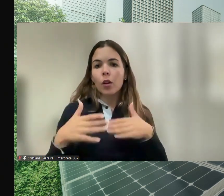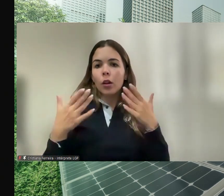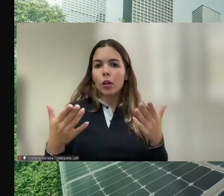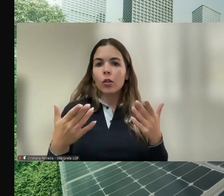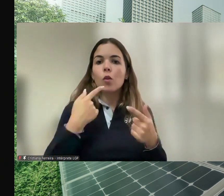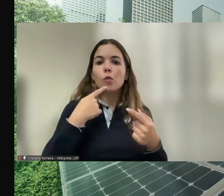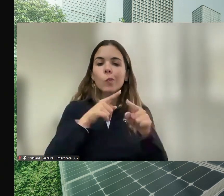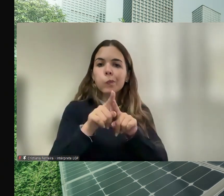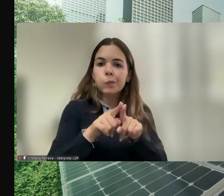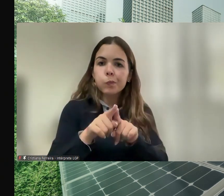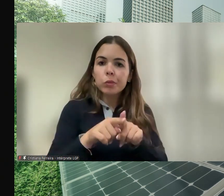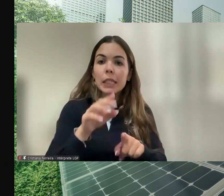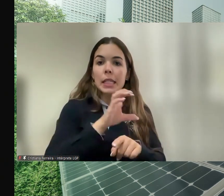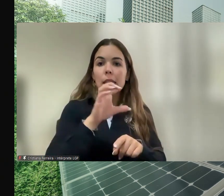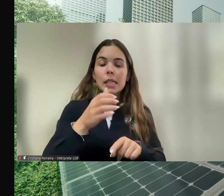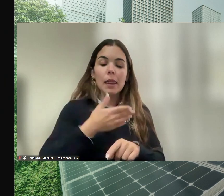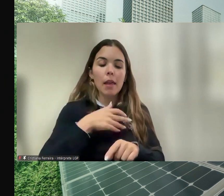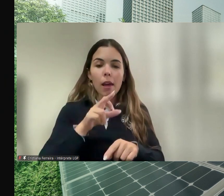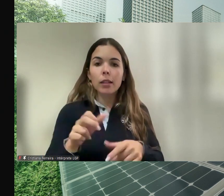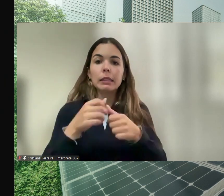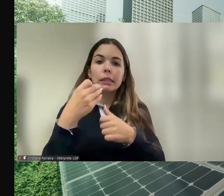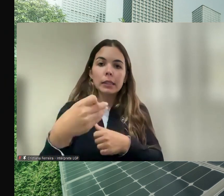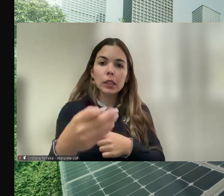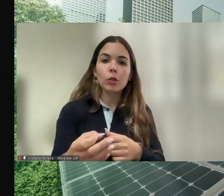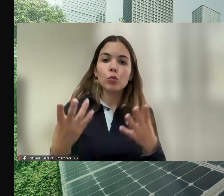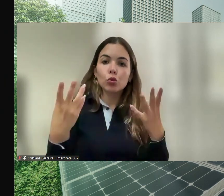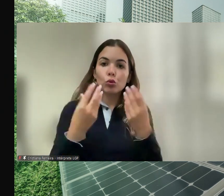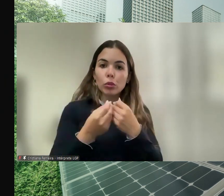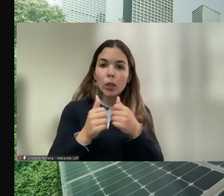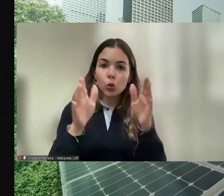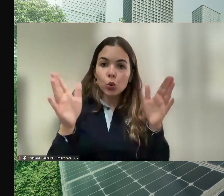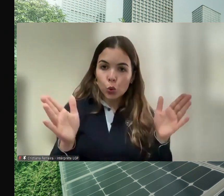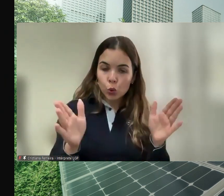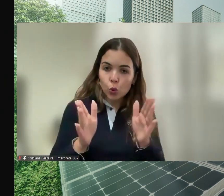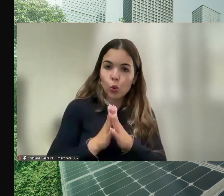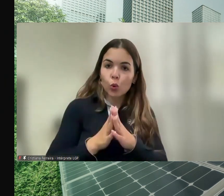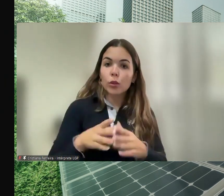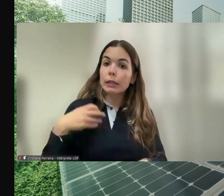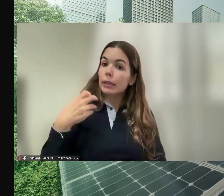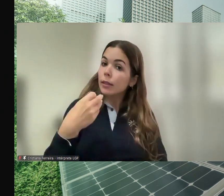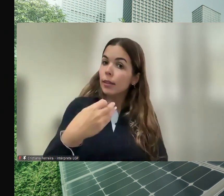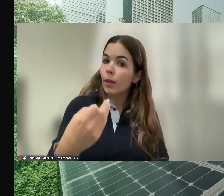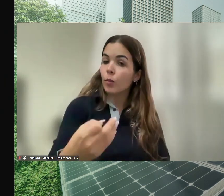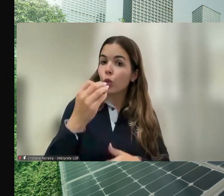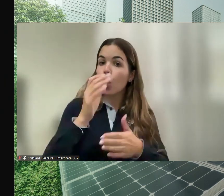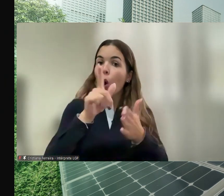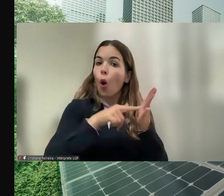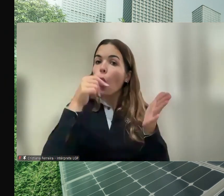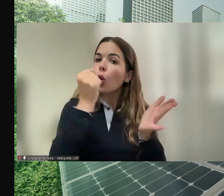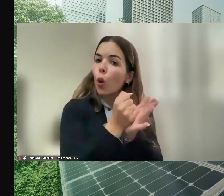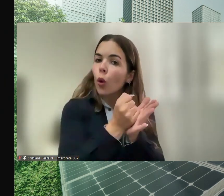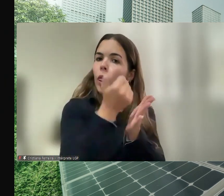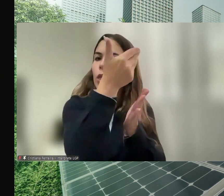política da CCDR sempre juntar todos e sempre concluir os documentos com